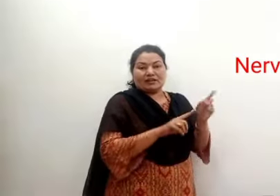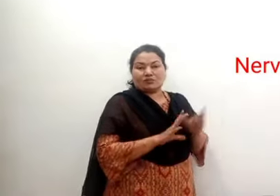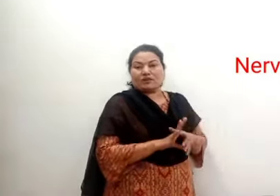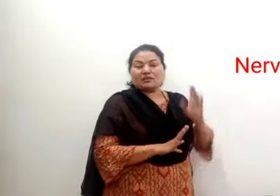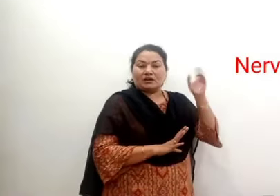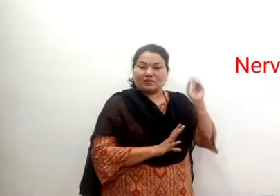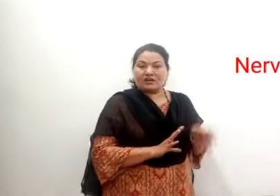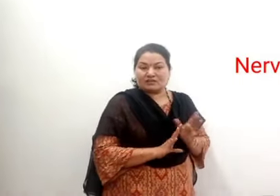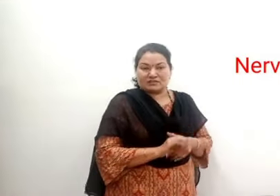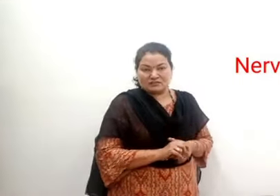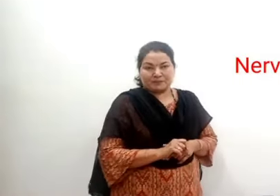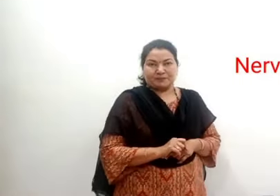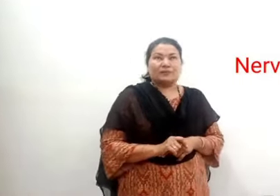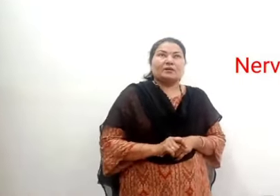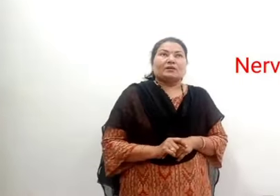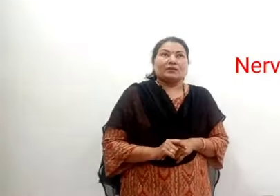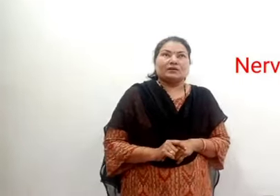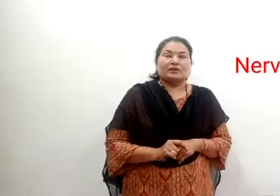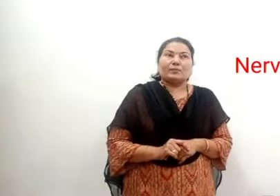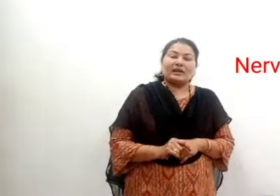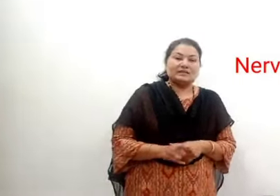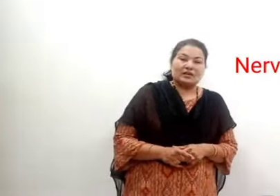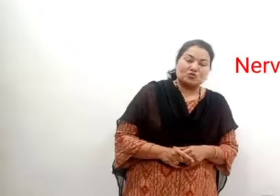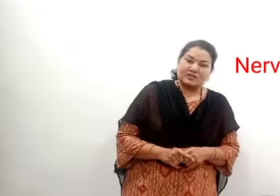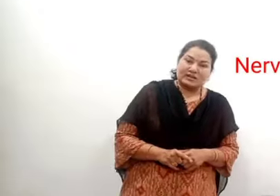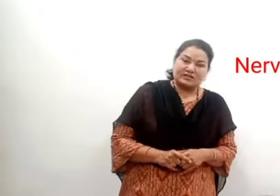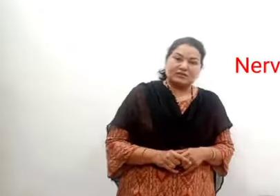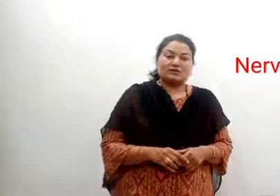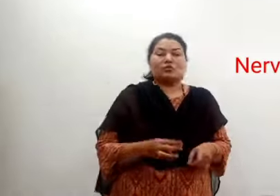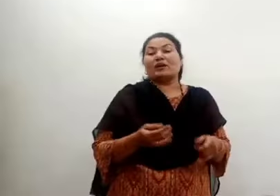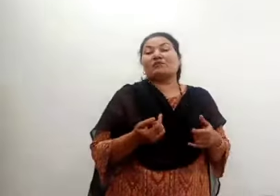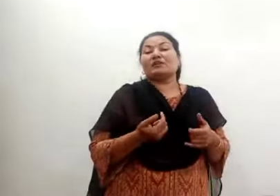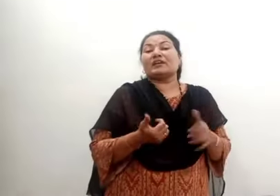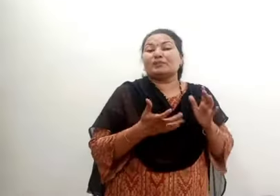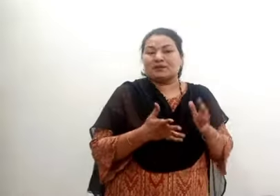linked with our nervous system. मला एक सांगा, तुम्ही सगळेजण मोबाईलवर गेम खेळतात,